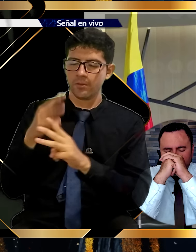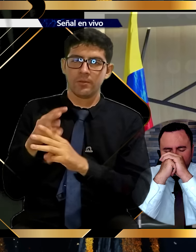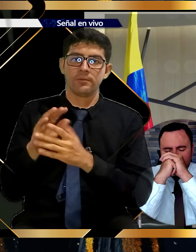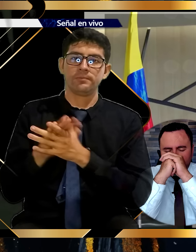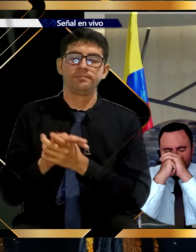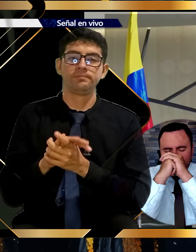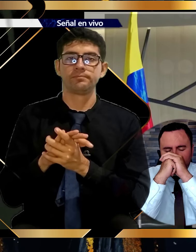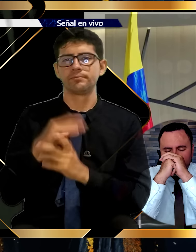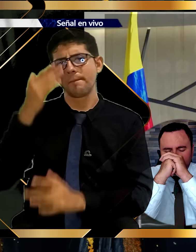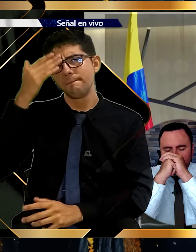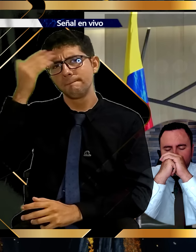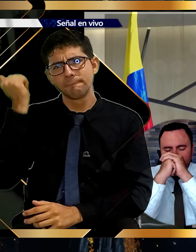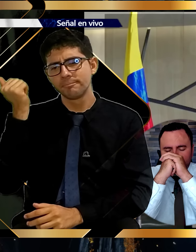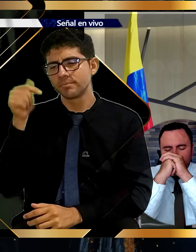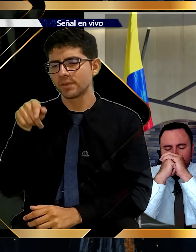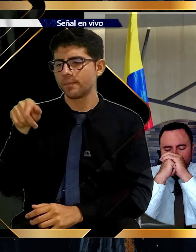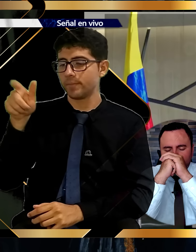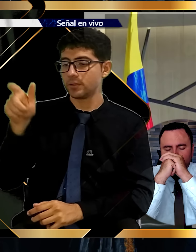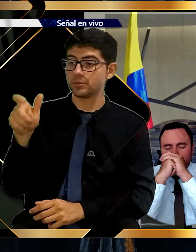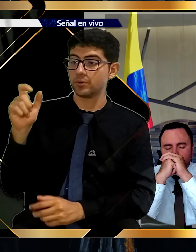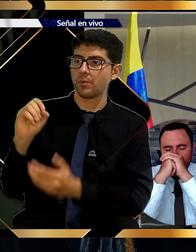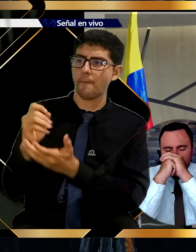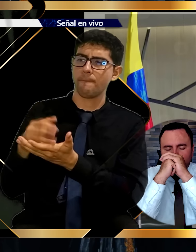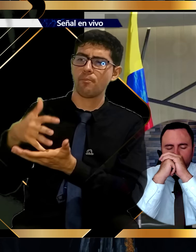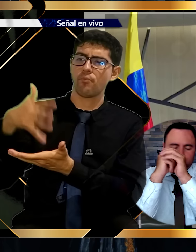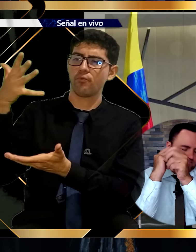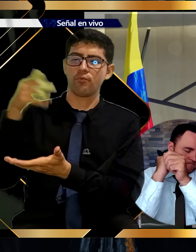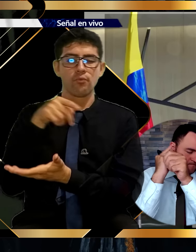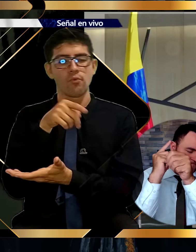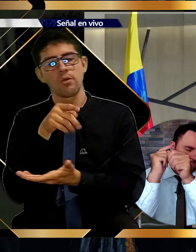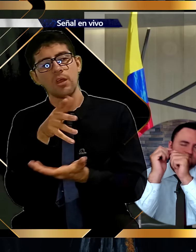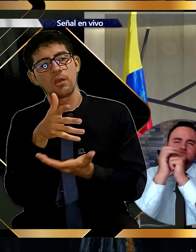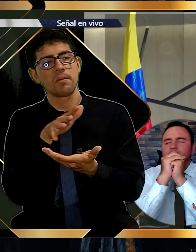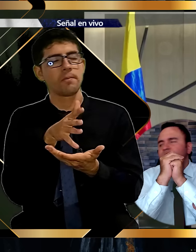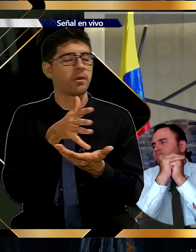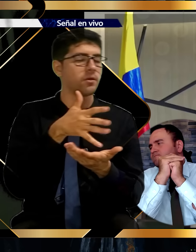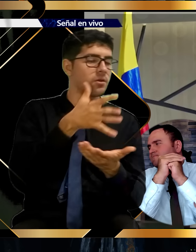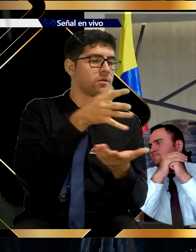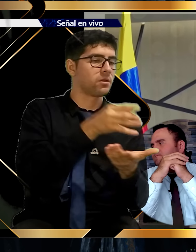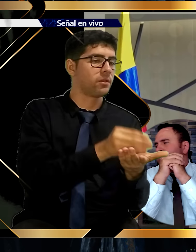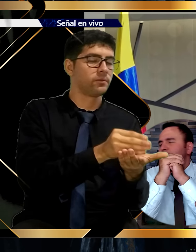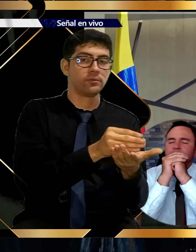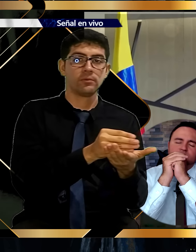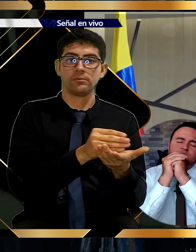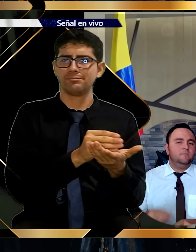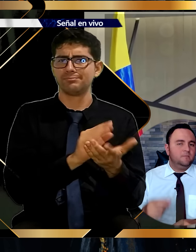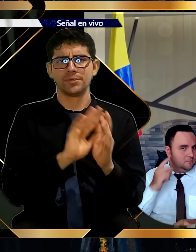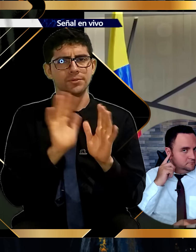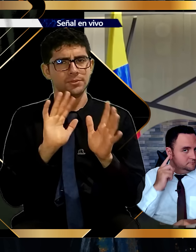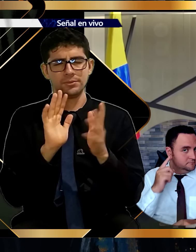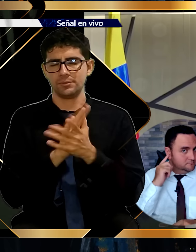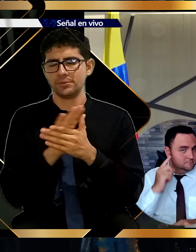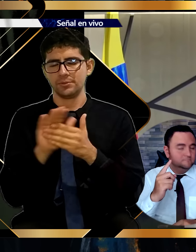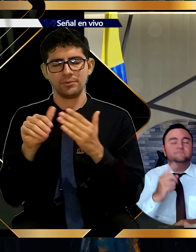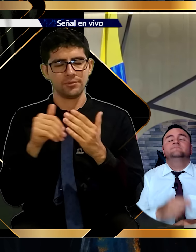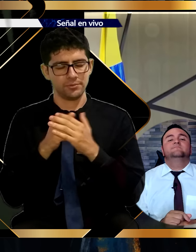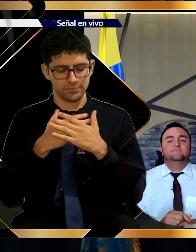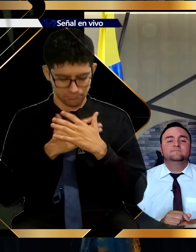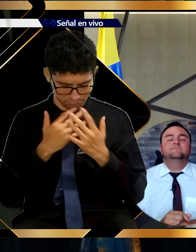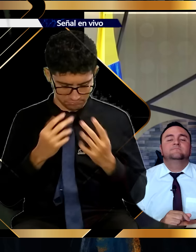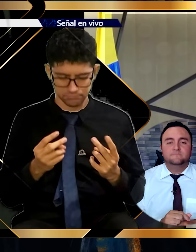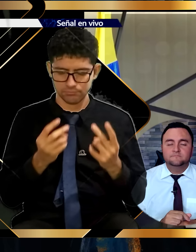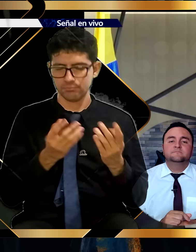Olvídese de clases sociales, de cuestiones financieras. Lo que usted tiene no es suyo, es de Dios. Y